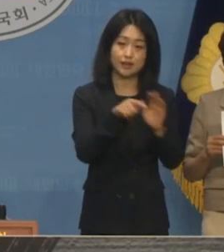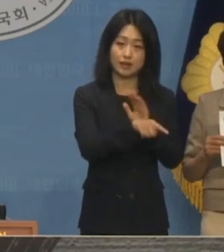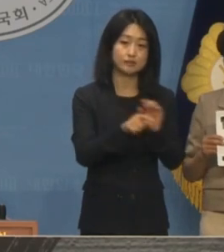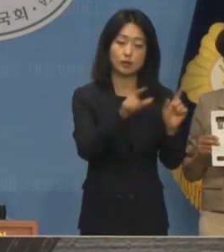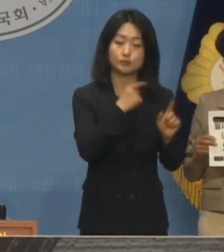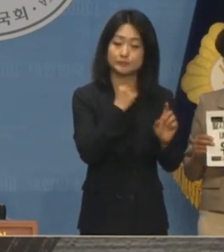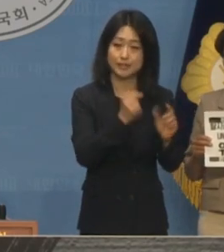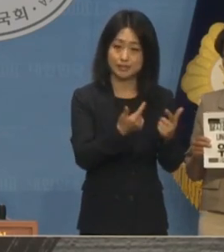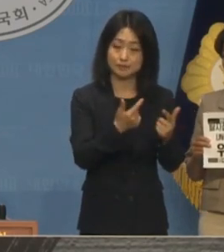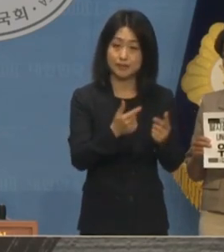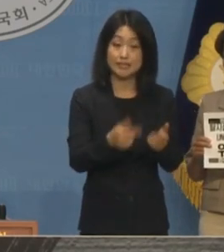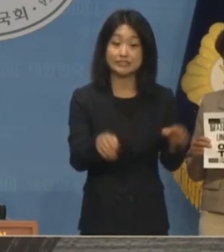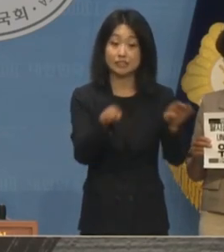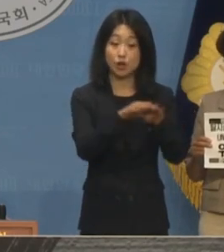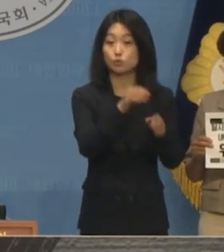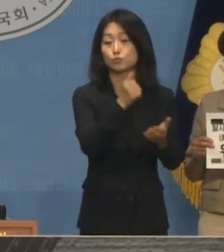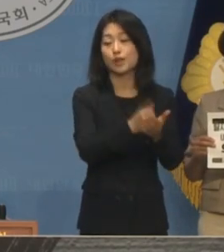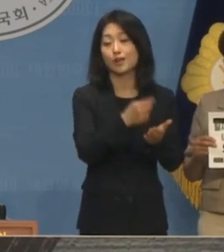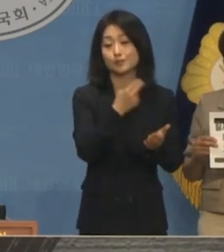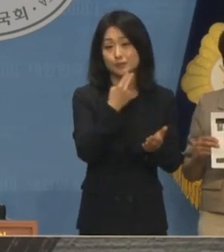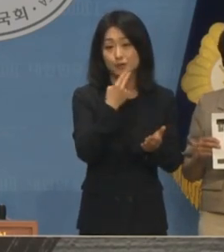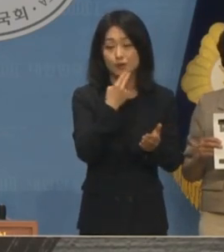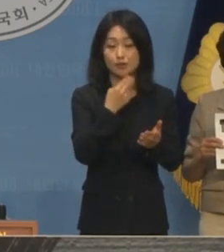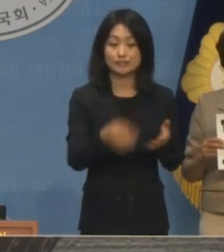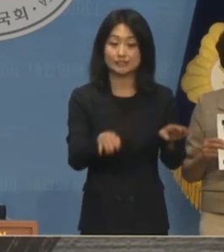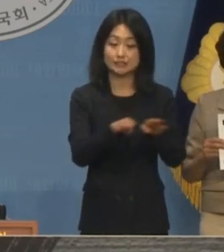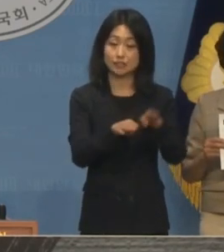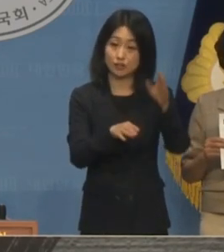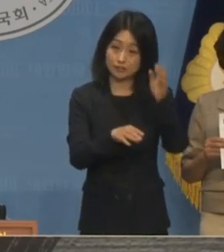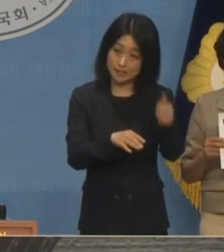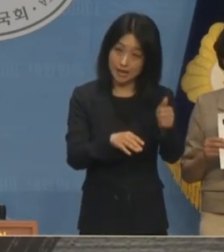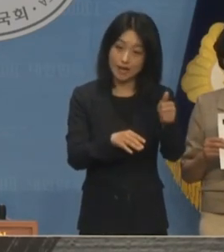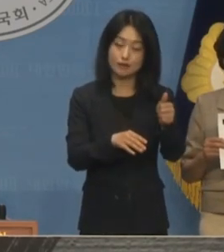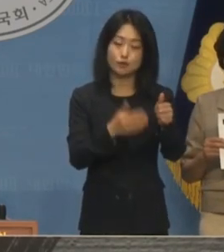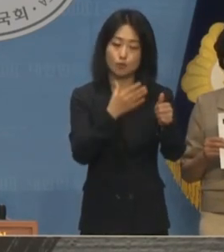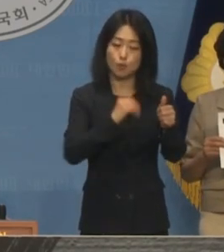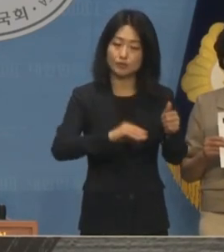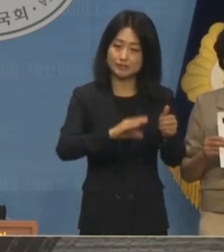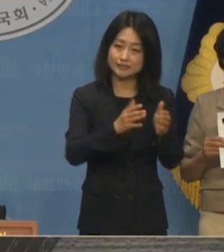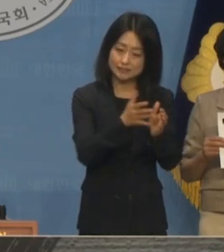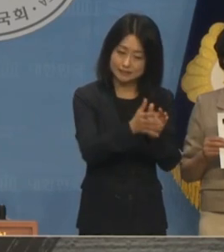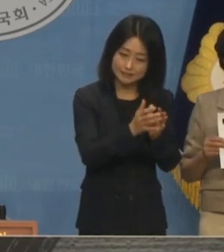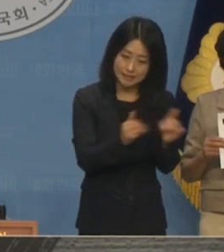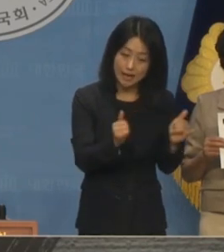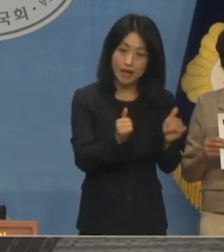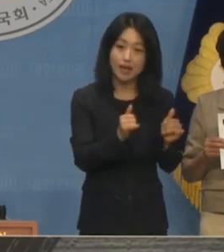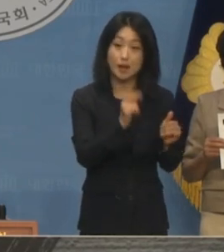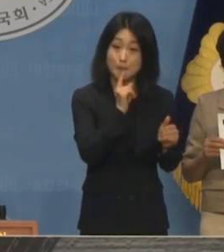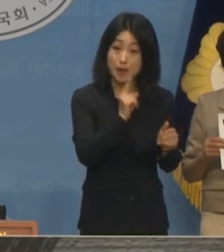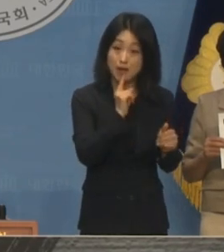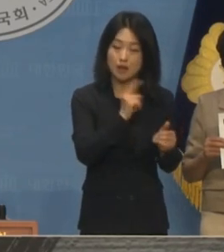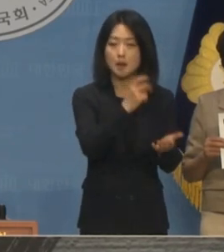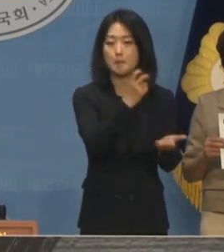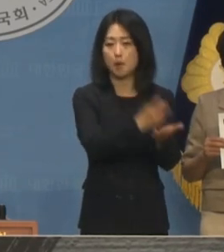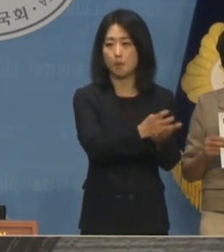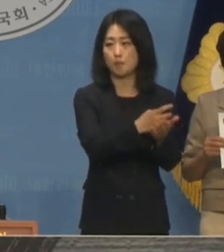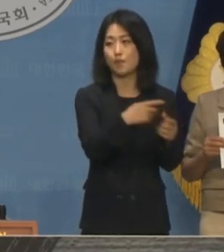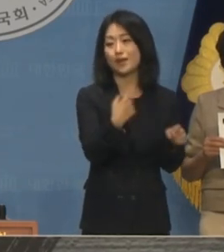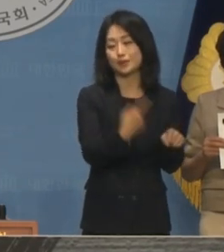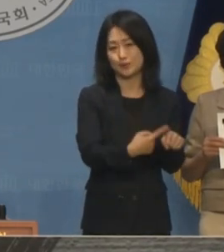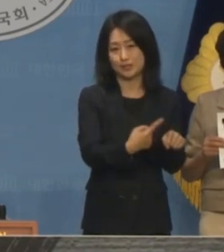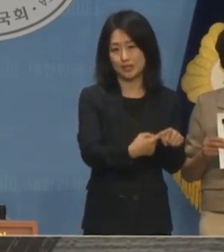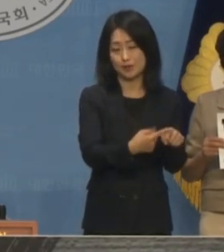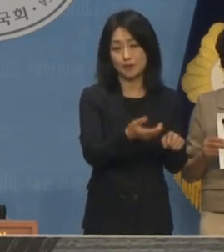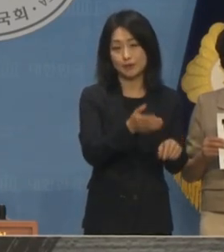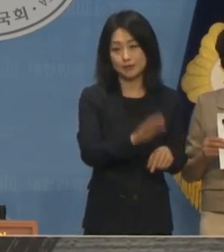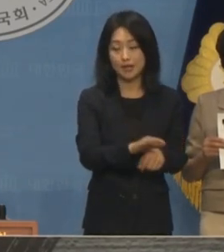시설에는 자유가 없습니다. 원장, 시설자, 관계자들 말이 곧 법입니다.